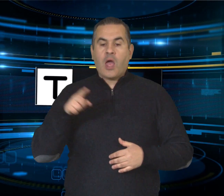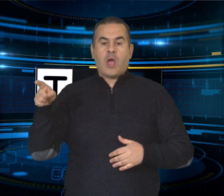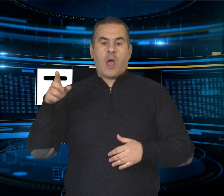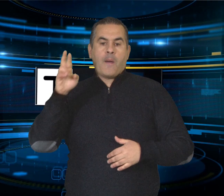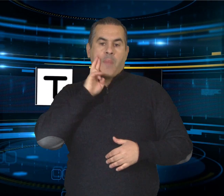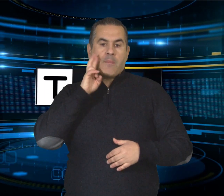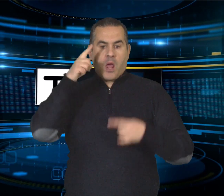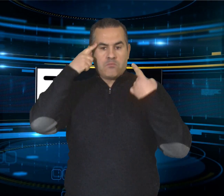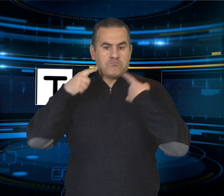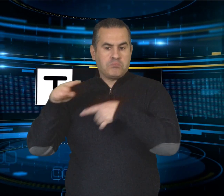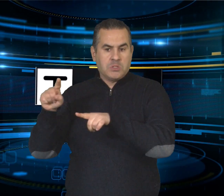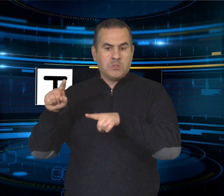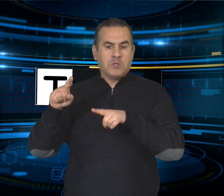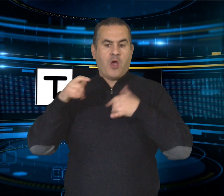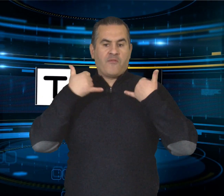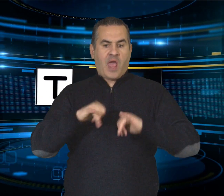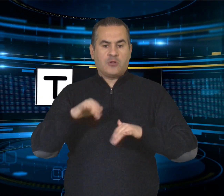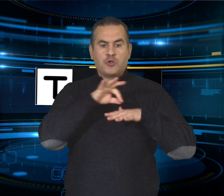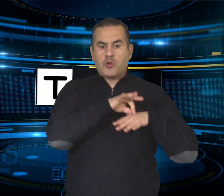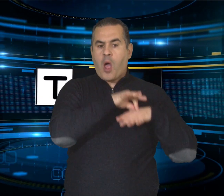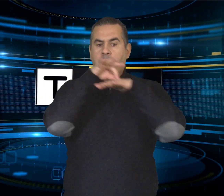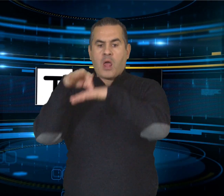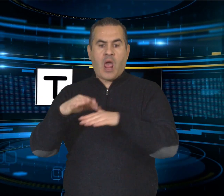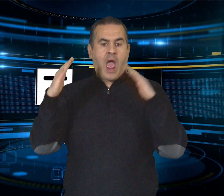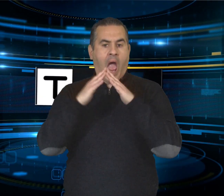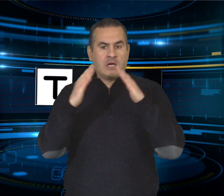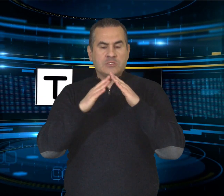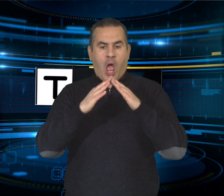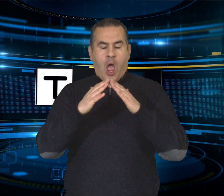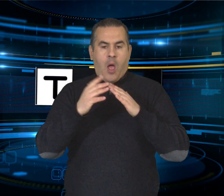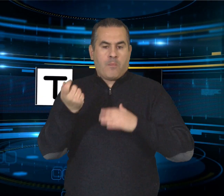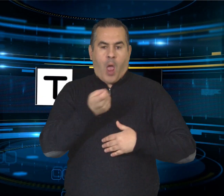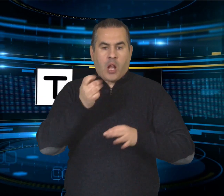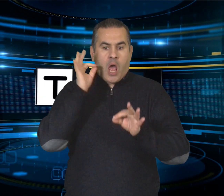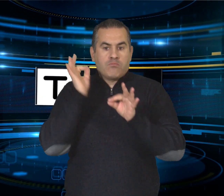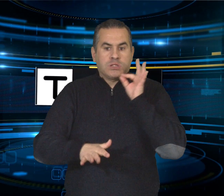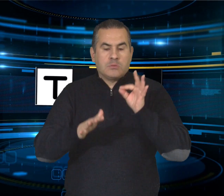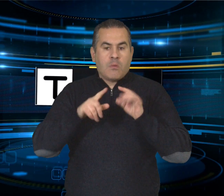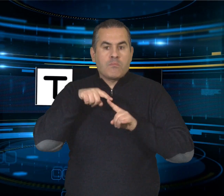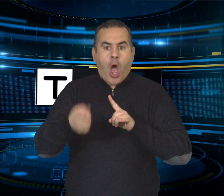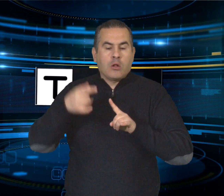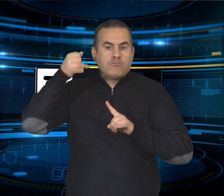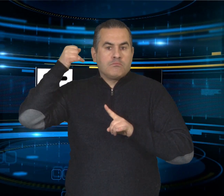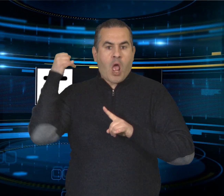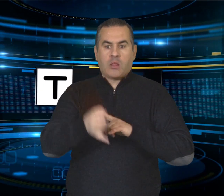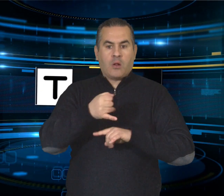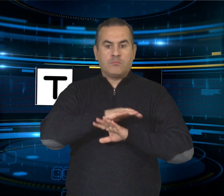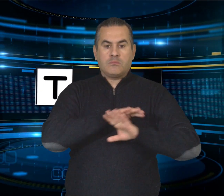Trasportato nell'ospedale Giovanni Paolo II di Olbia, è morto 2 ore dopo, nonostante i tentativi disperati dei sanitari